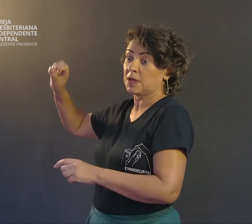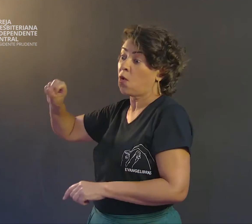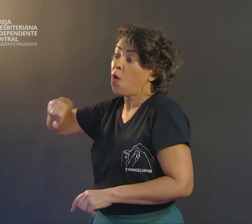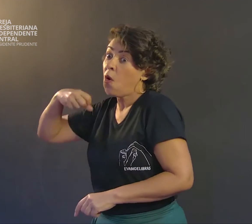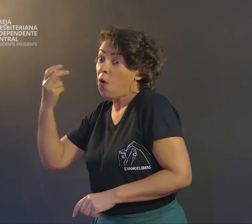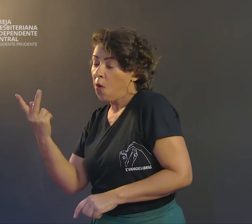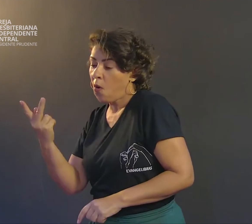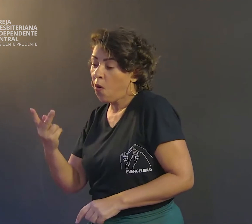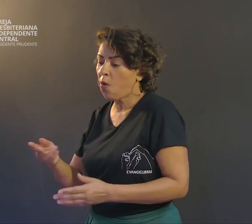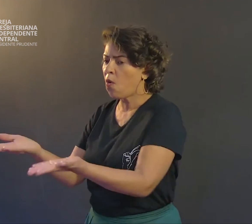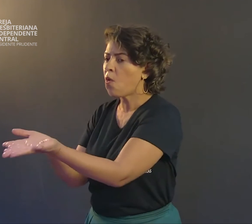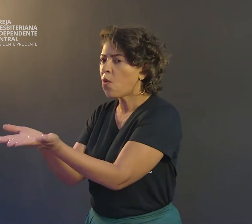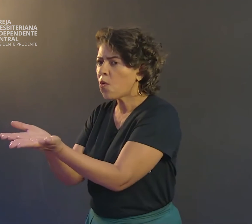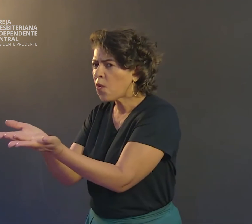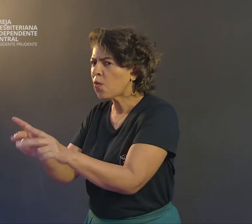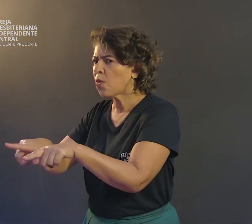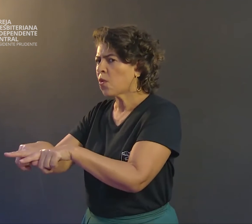que Tiago diz a esse respeito.